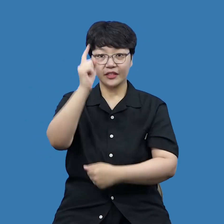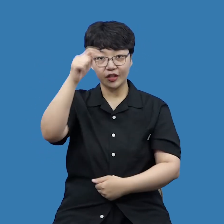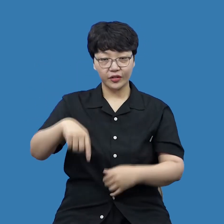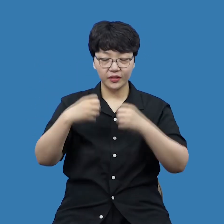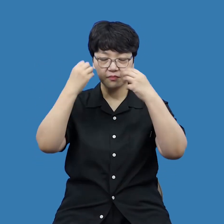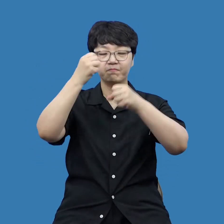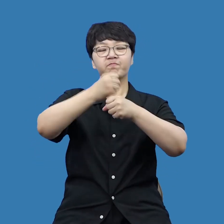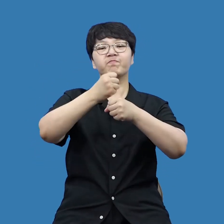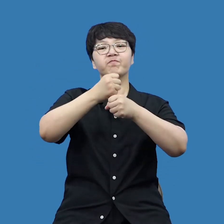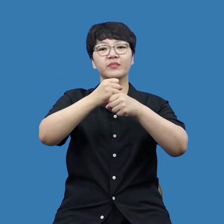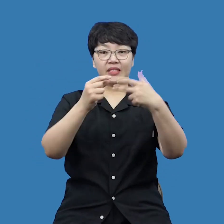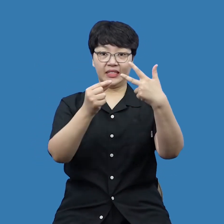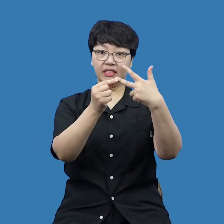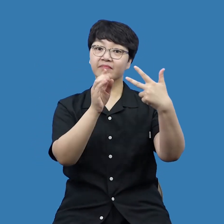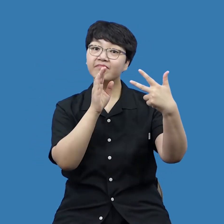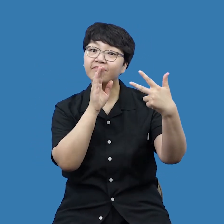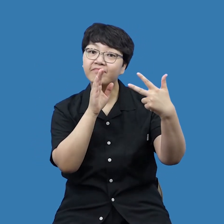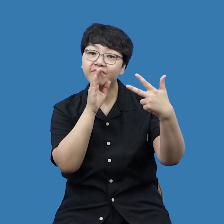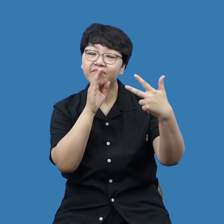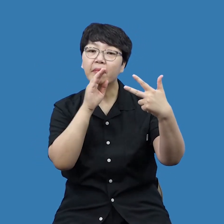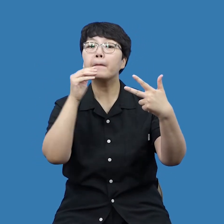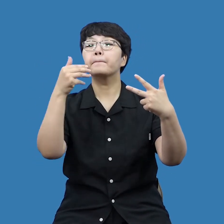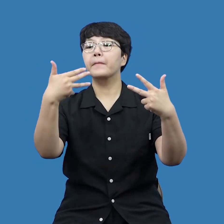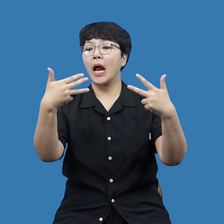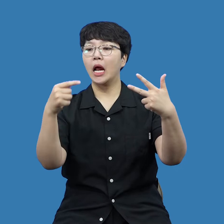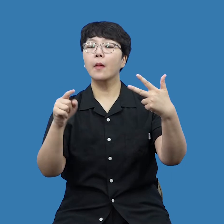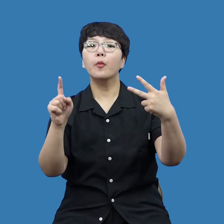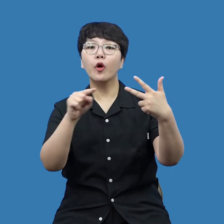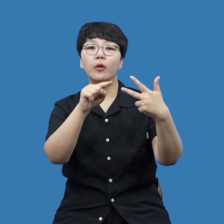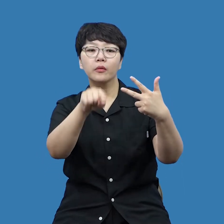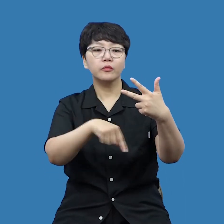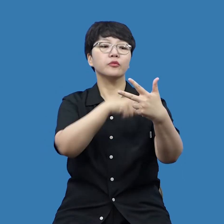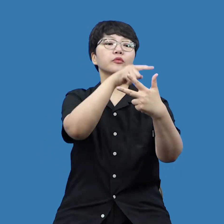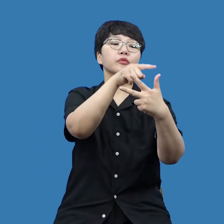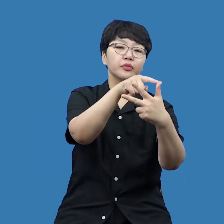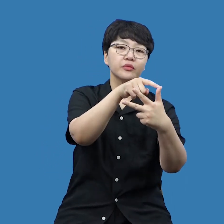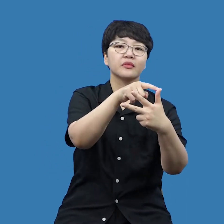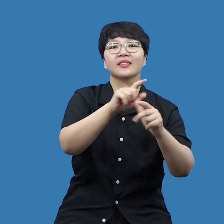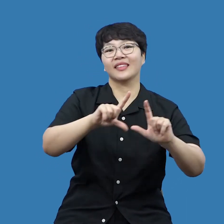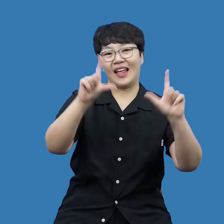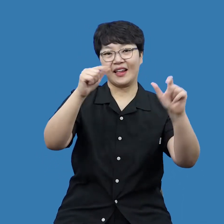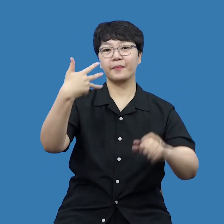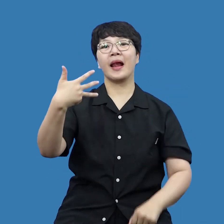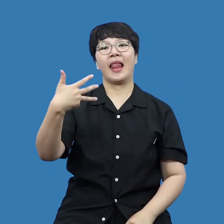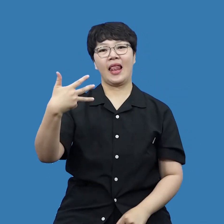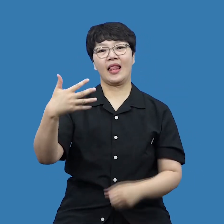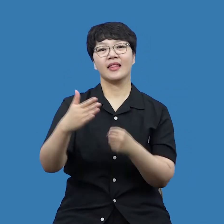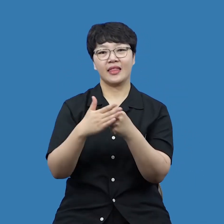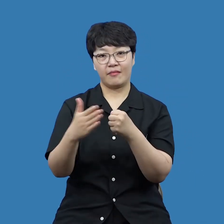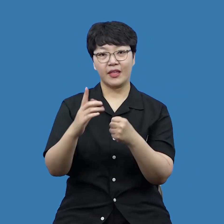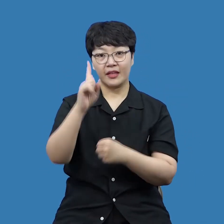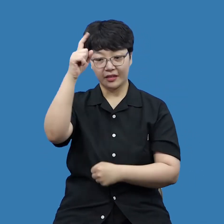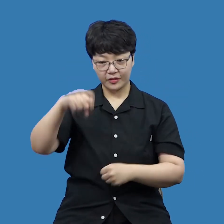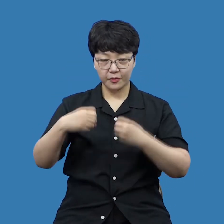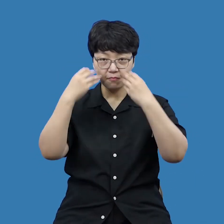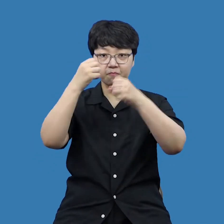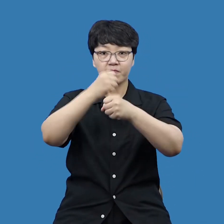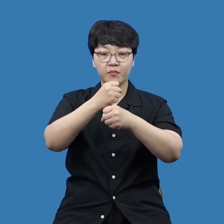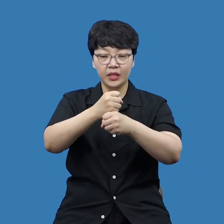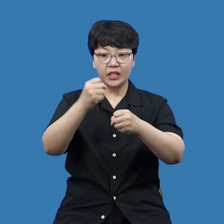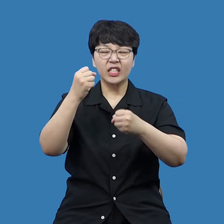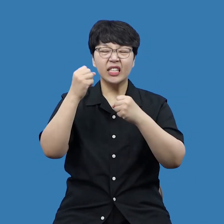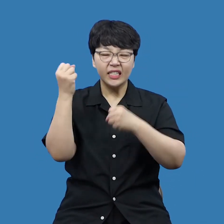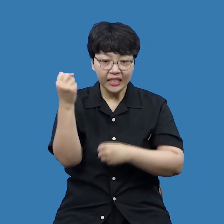창조하셨잖아요. 그리고 8일은 창조의 새로운 사이클이 시작되는 날입니다.